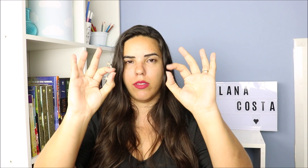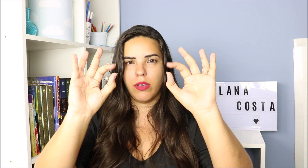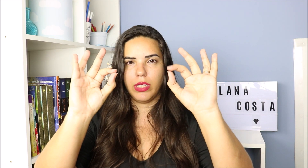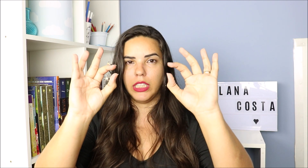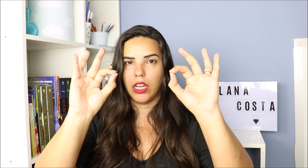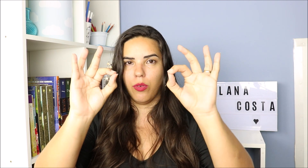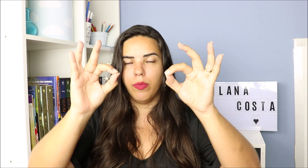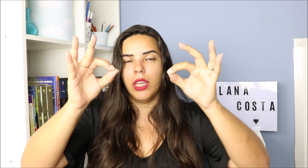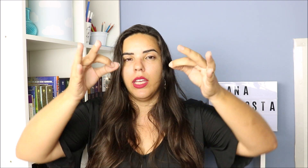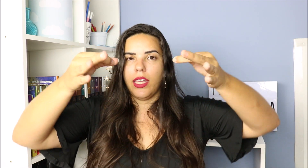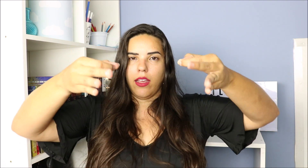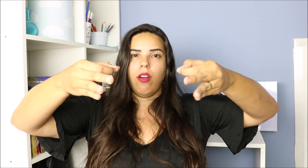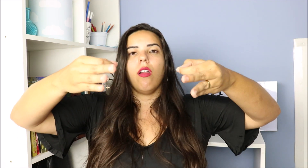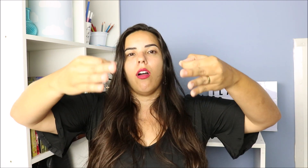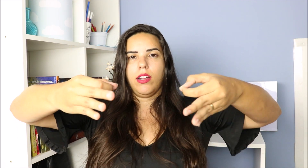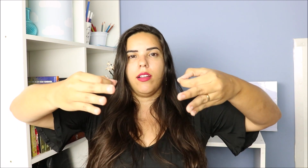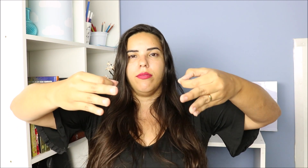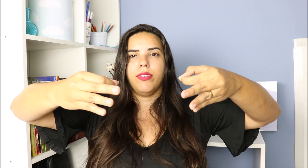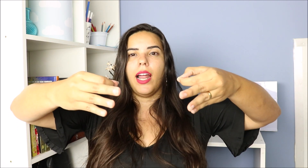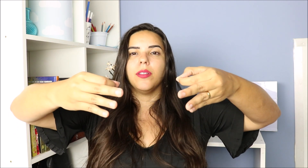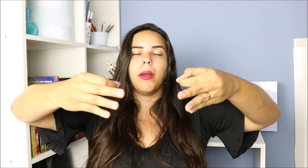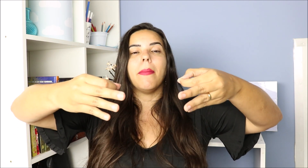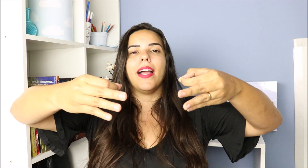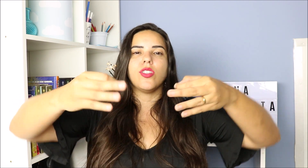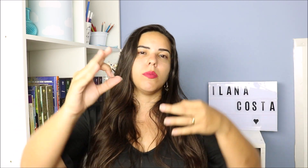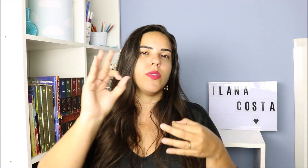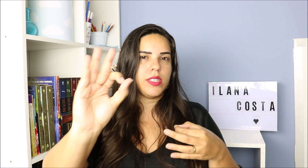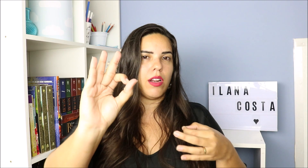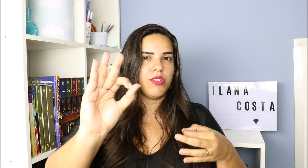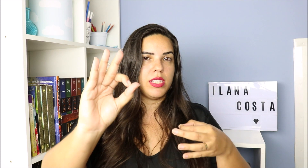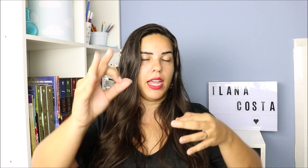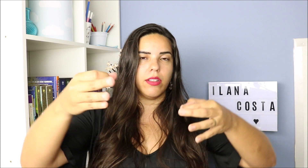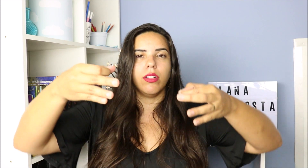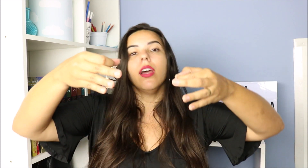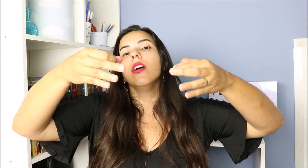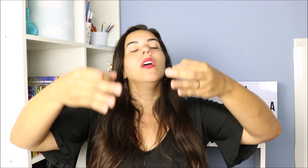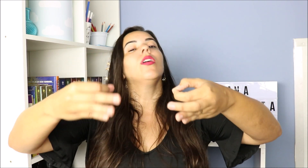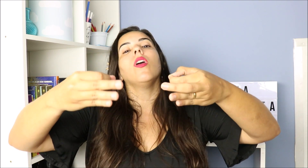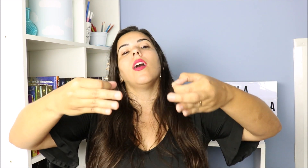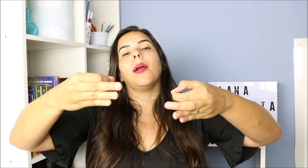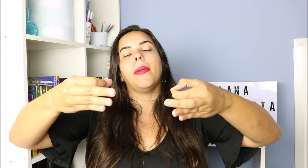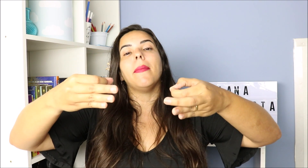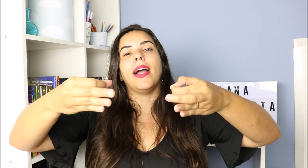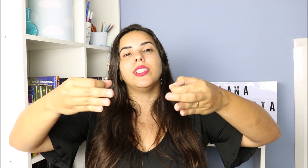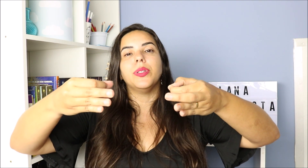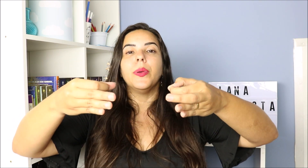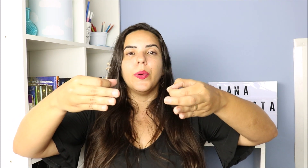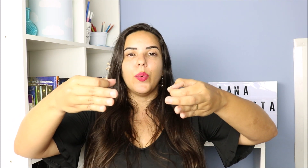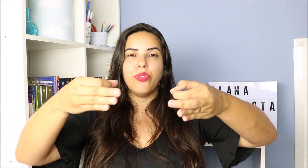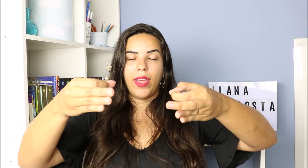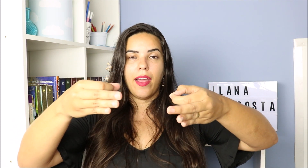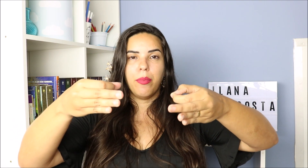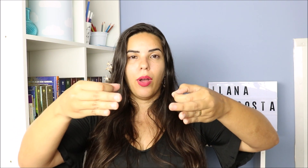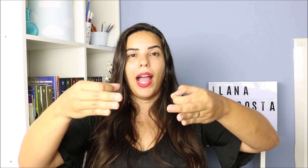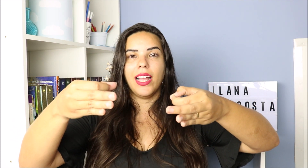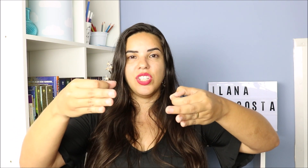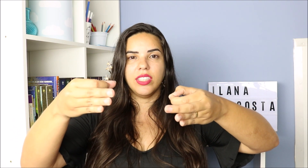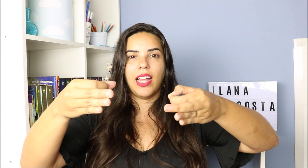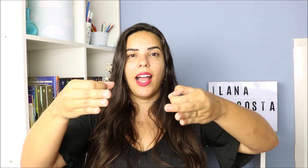seu dedão e aí coloca virado para baixo, como se fosse sinal de certo, né? Coloca para baixo. O verbo adiantar